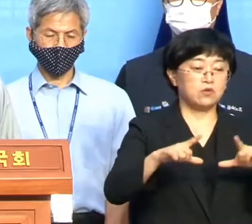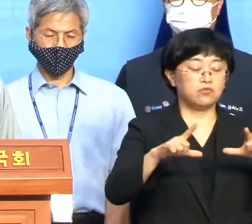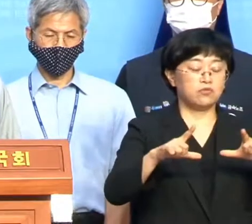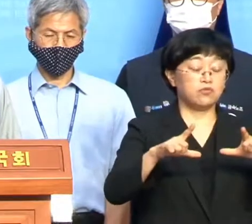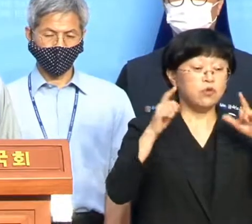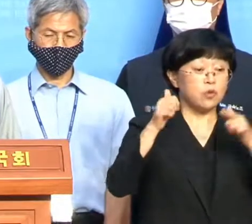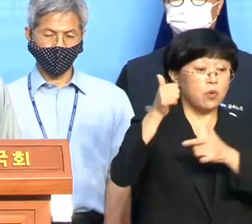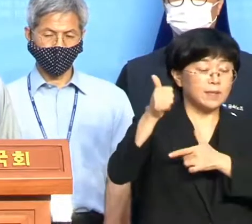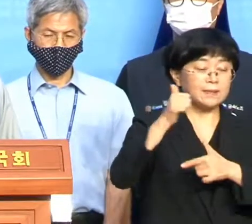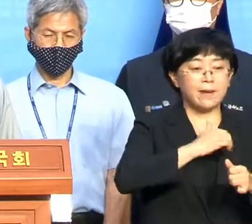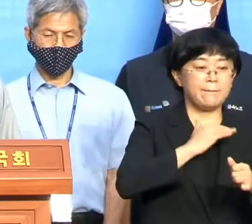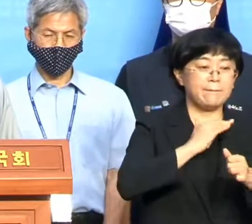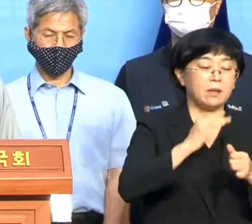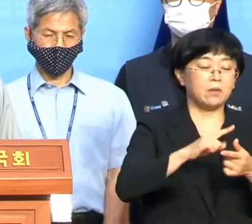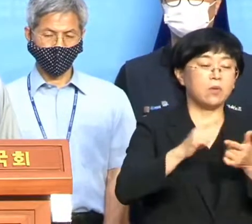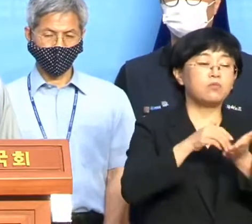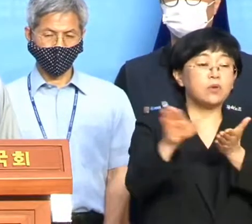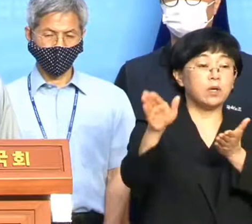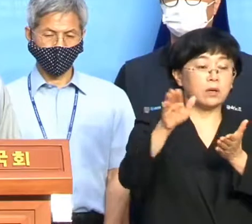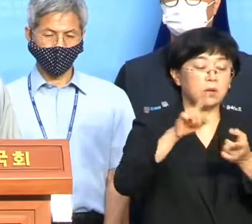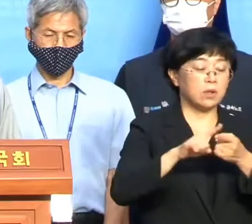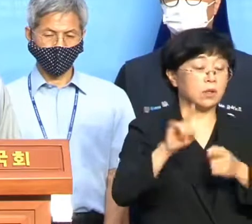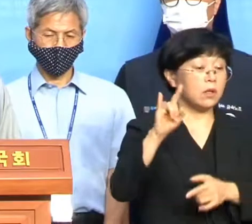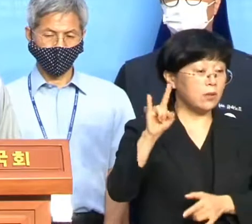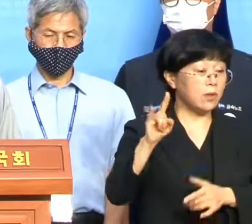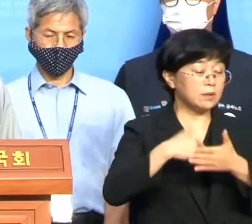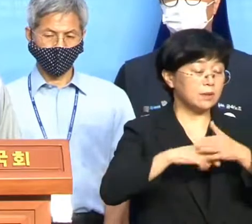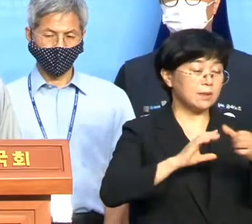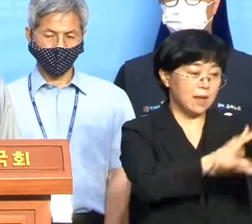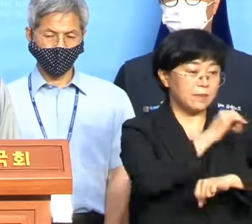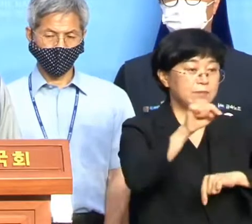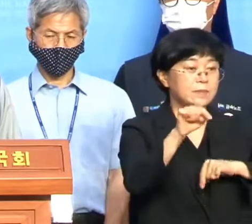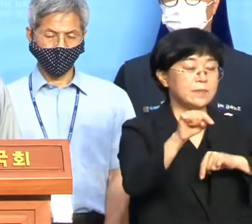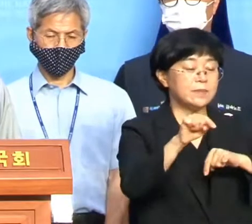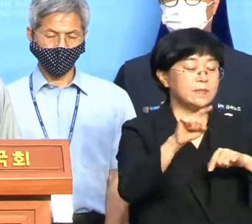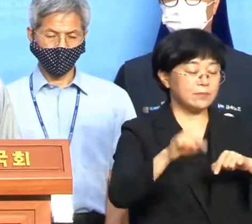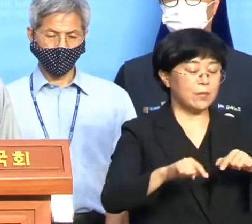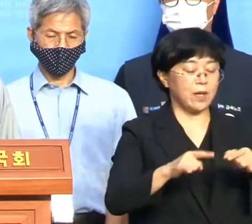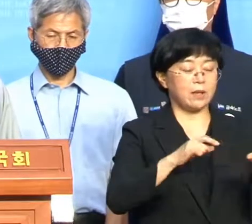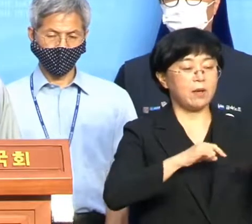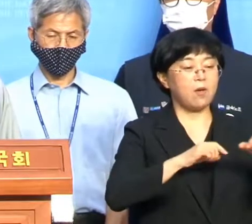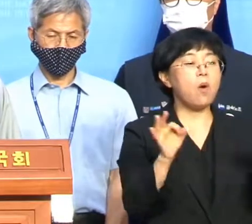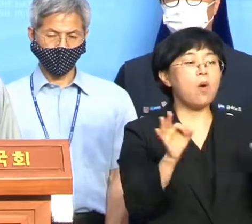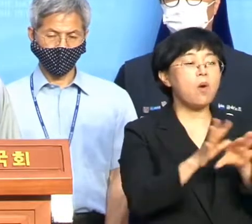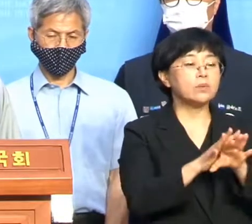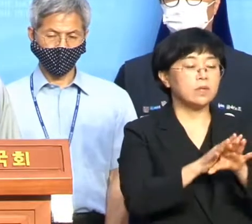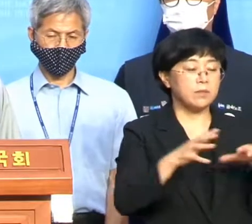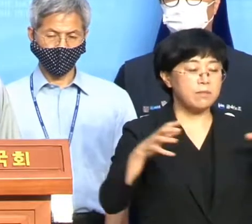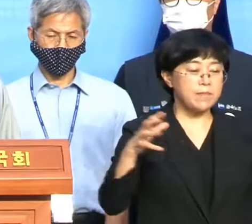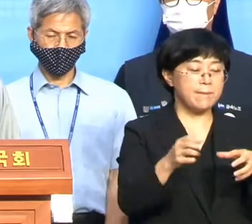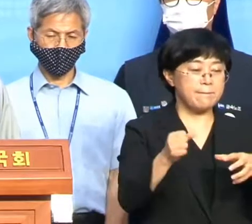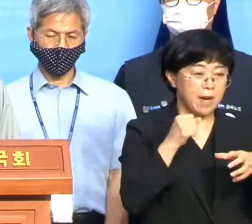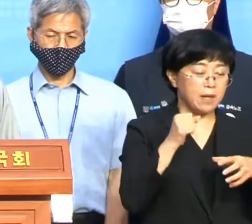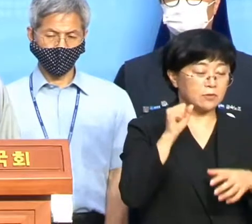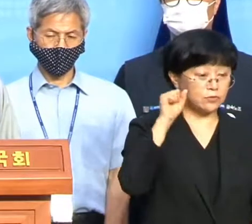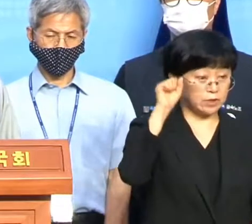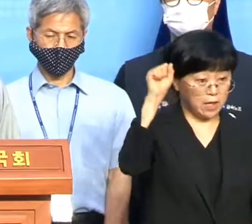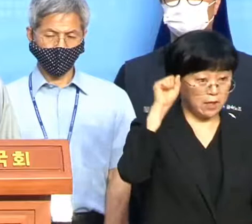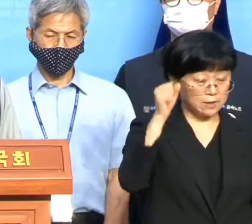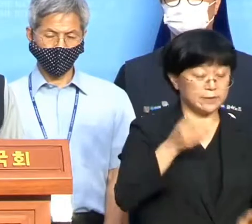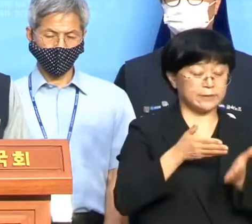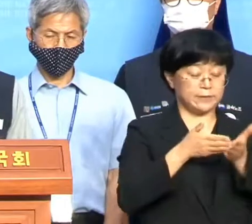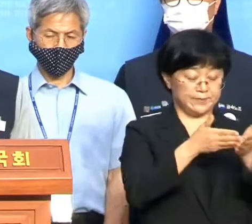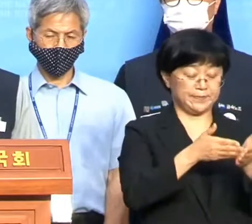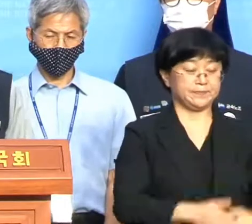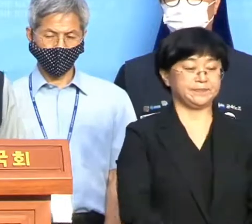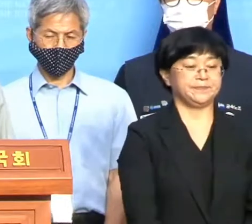물러나게 만들고 더 이상한 현대중공업에서 갑질 행보가 없어지도록 총력 투쟁을 해나갈 것을 다시 한번 강조 드립니다